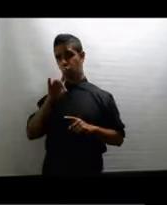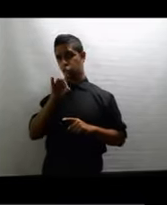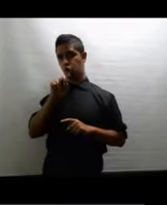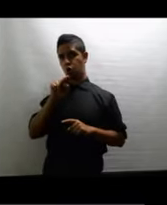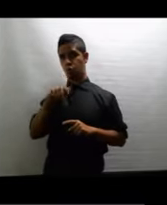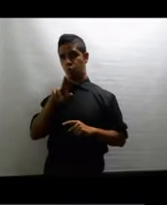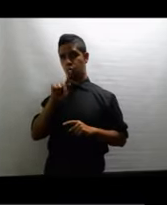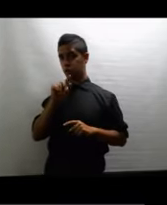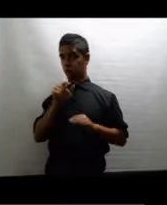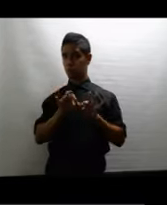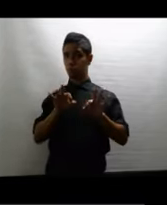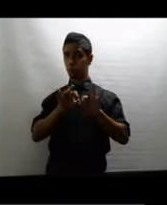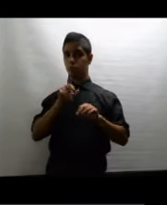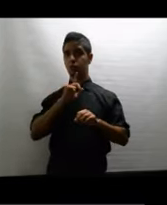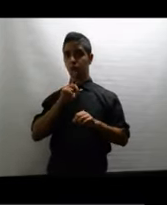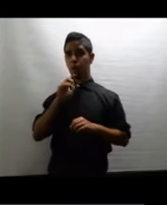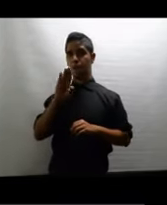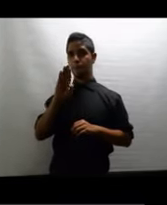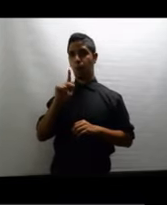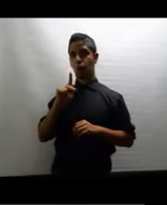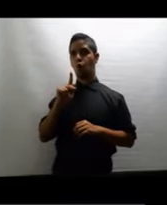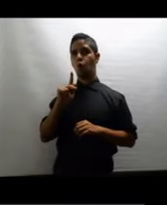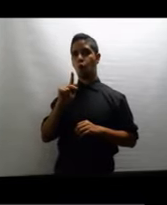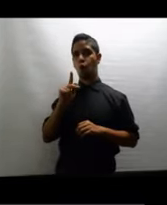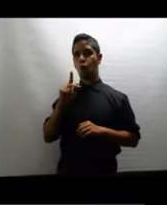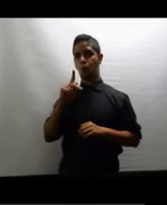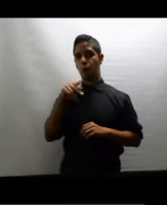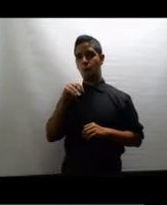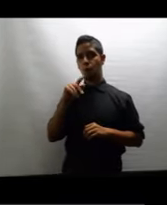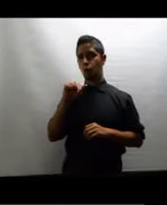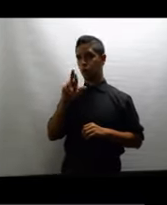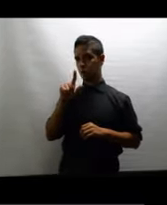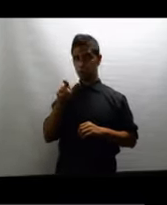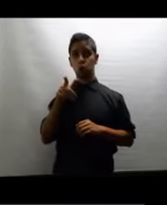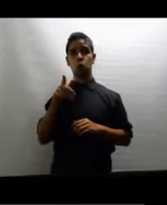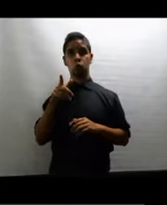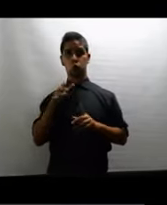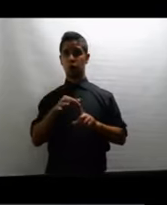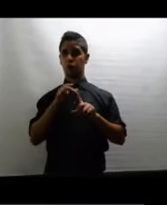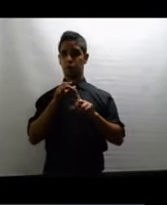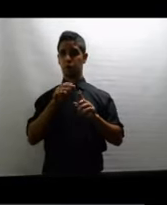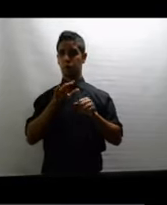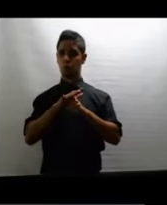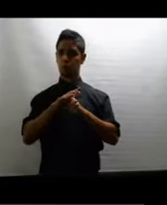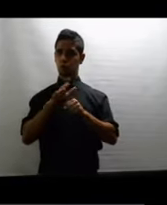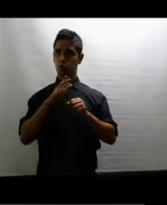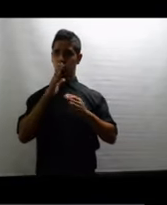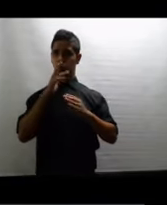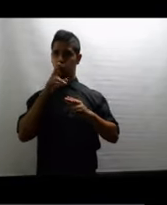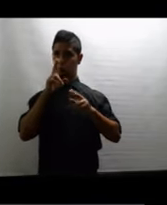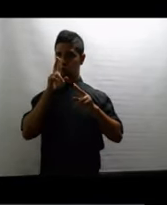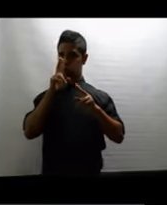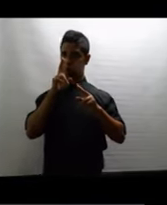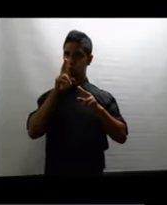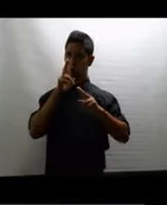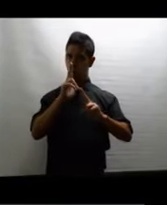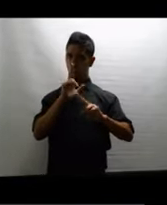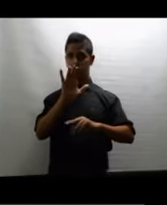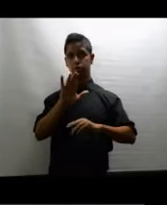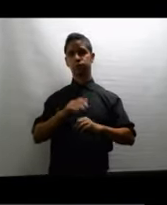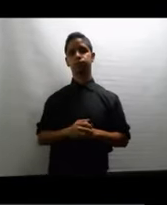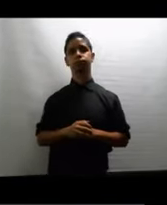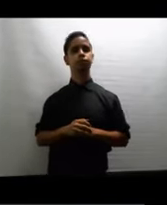clave. Y el Banco Popular hace unos años le dedicó todo un especial. Sí. Porque fue como... En esos